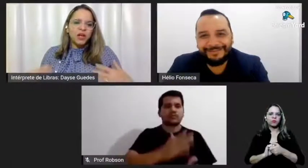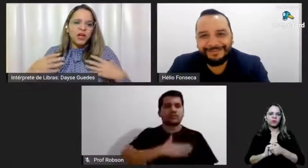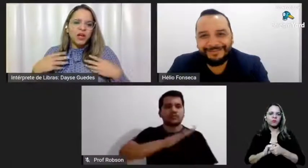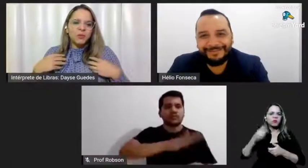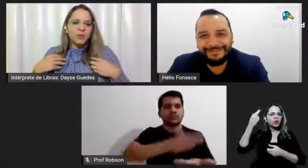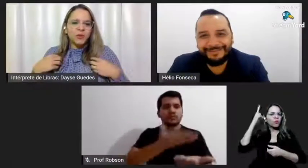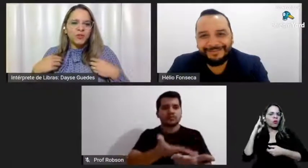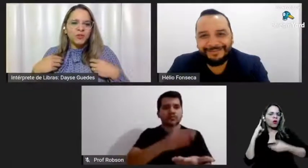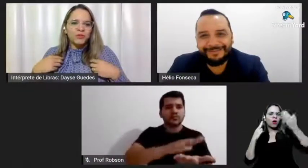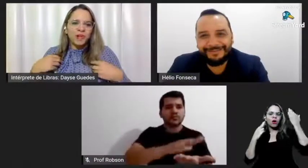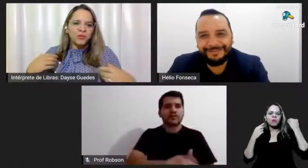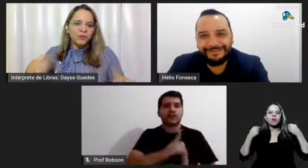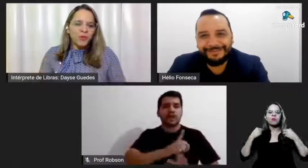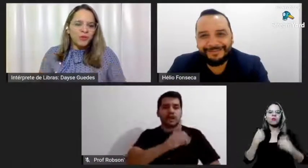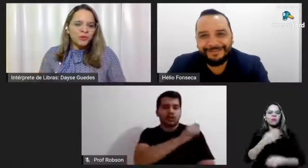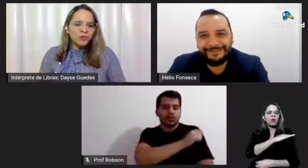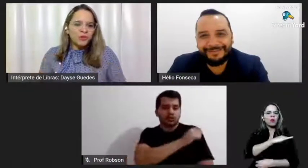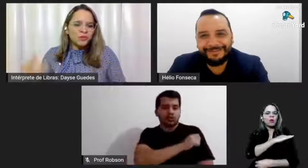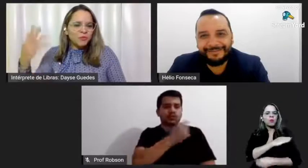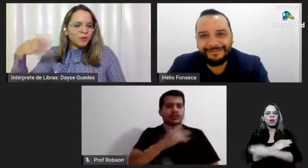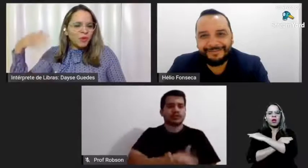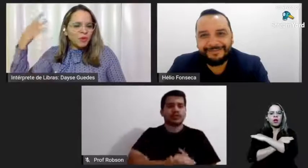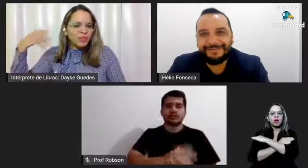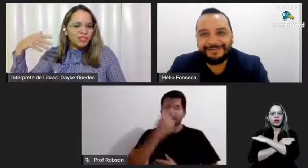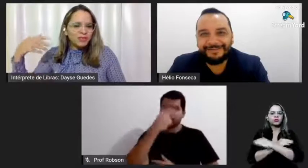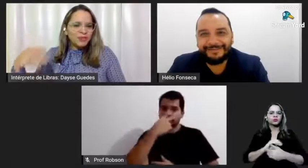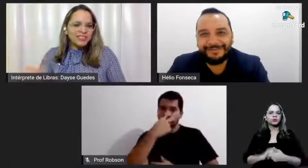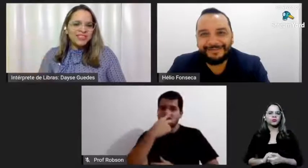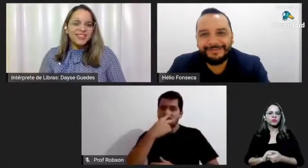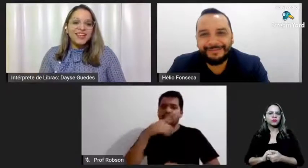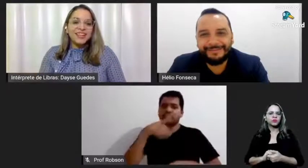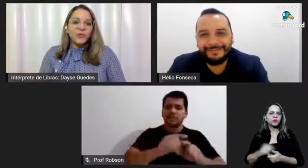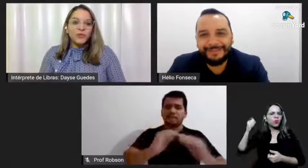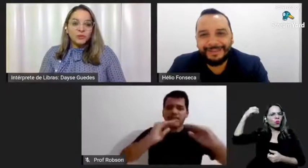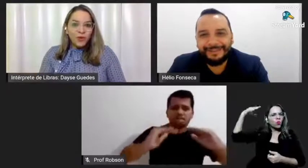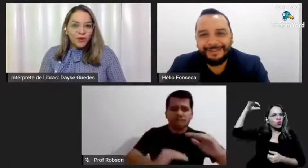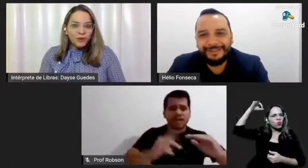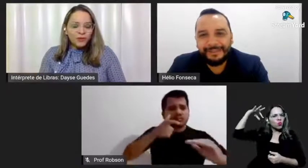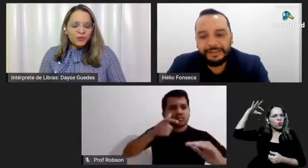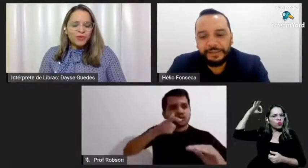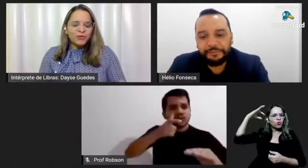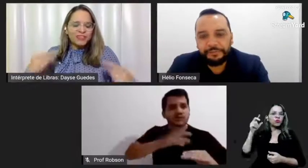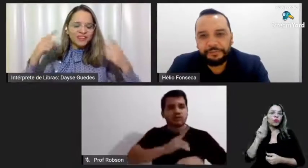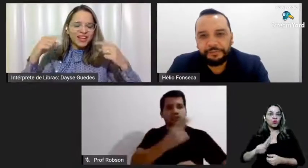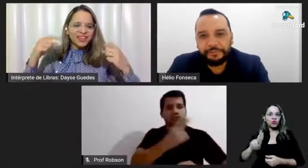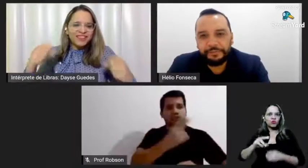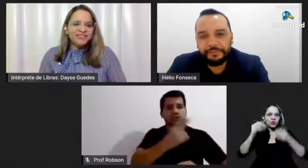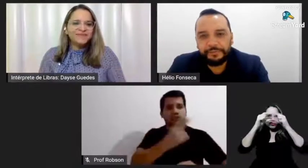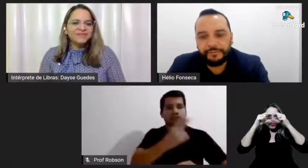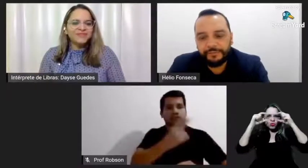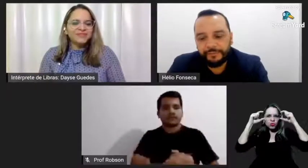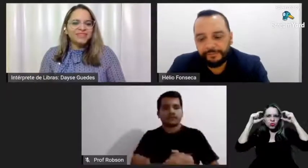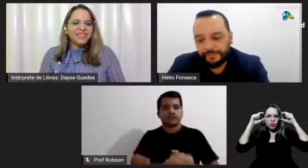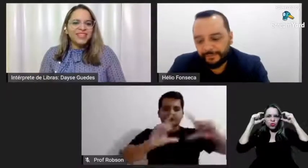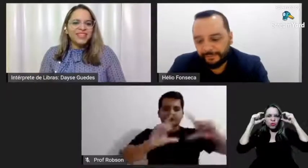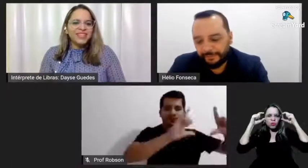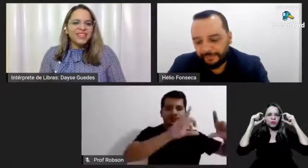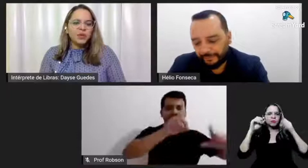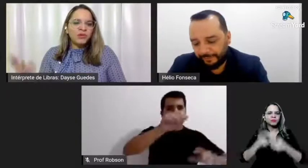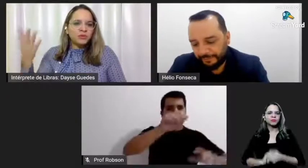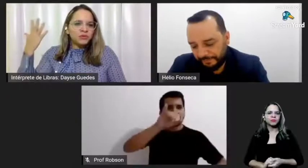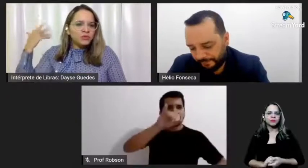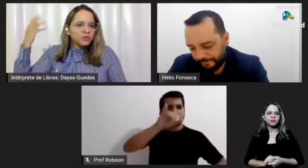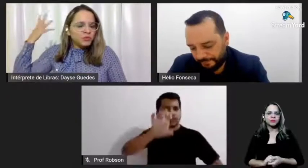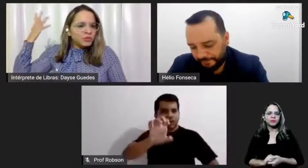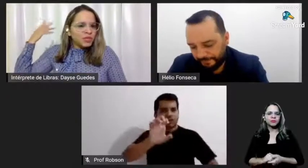cabelos próximo aos ombros, com algumas luzes, uso óculos, um óculos clarinho,